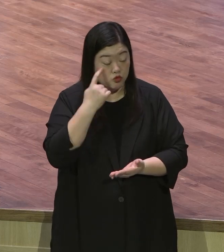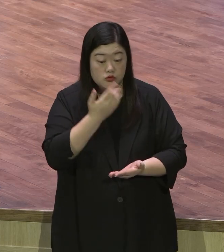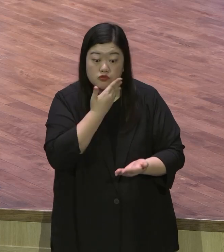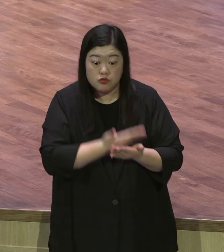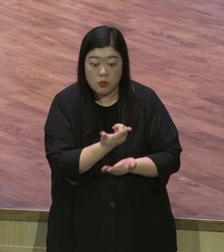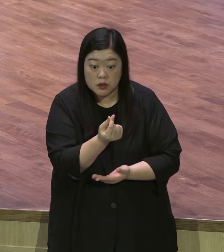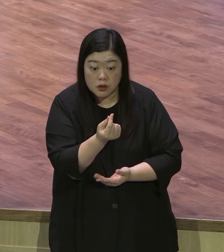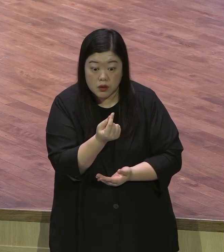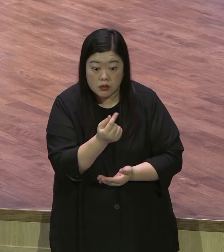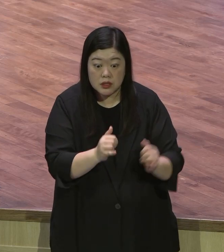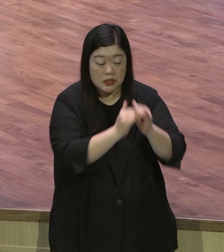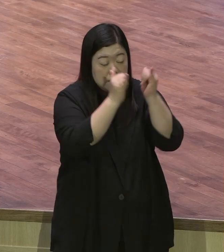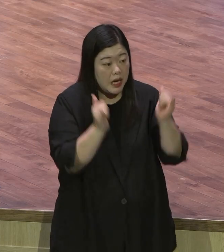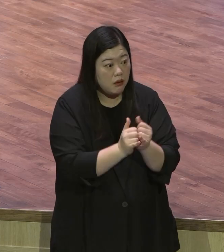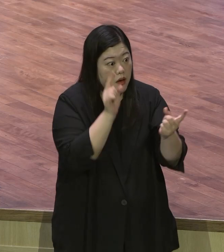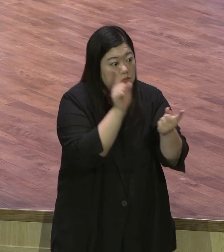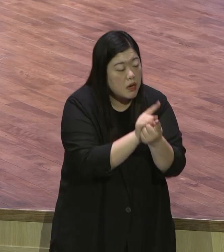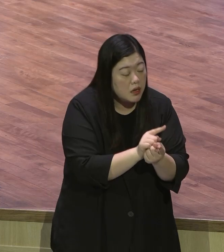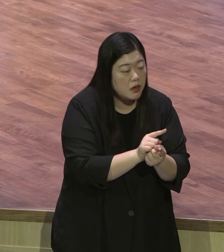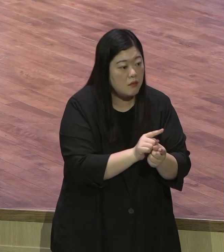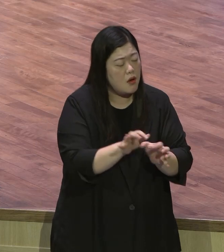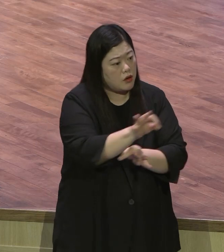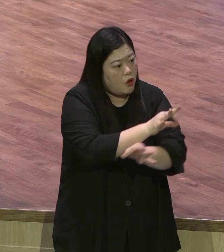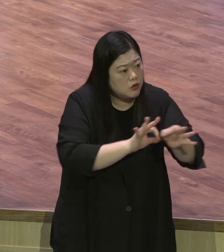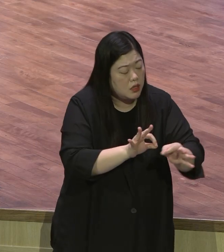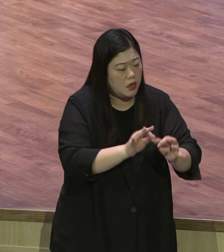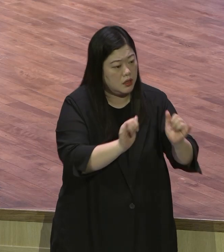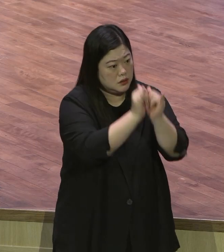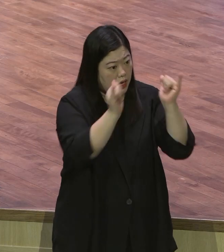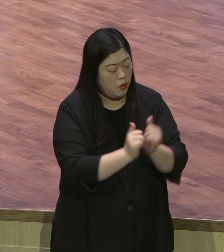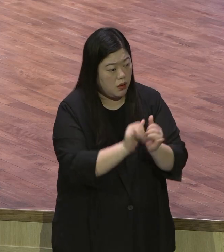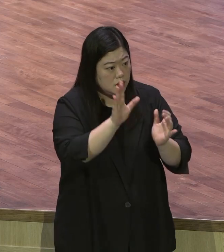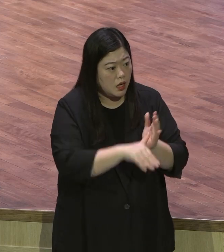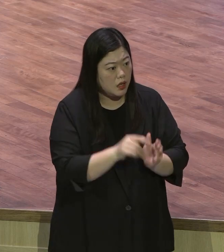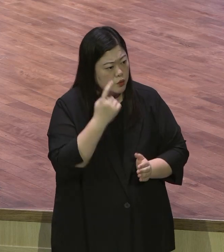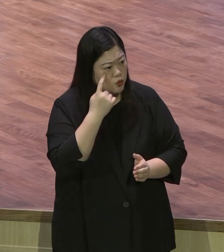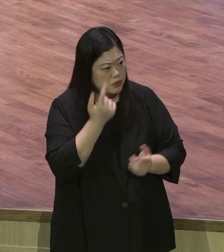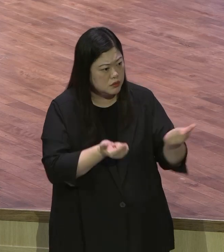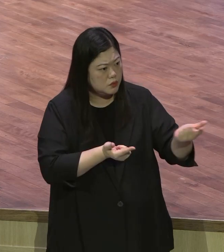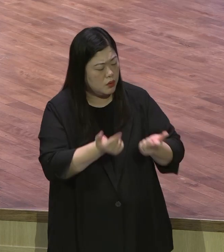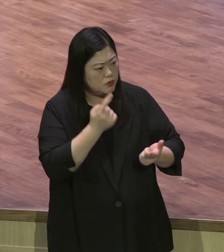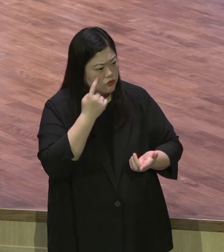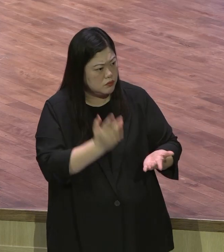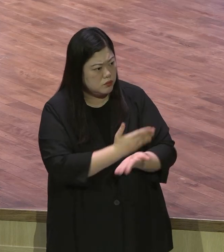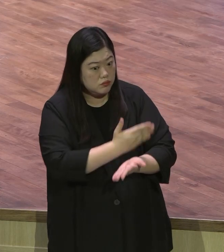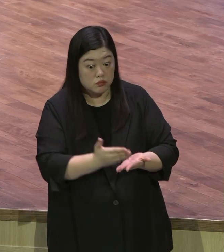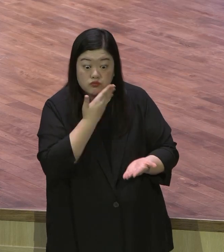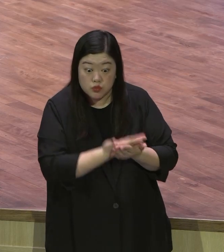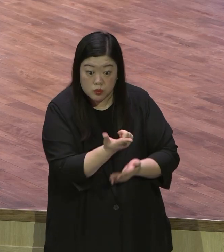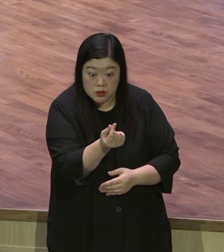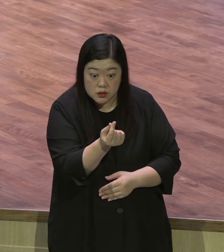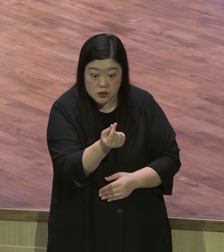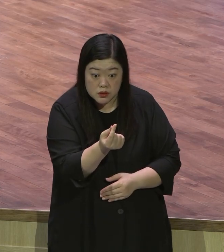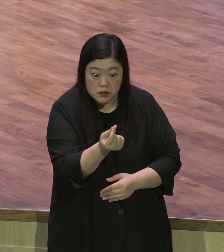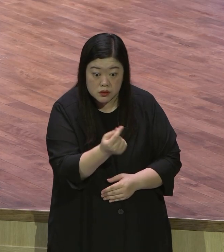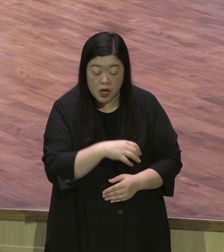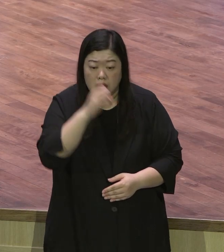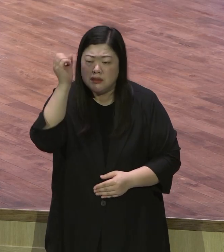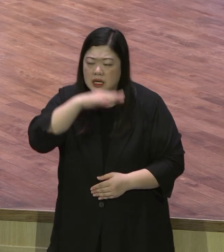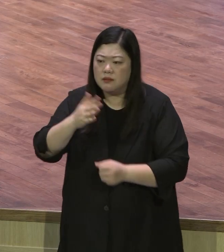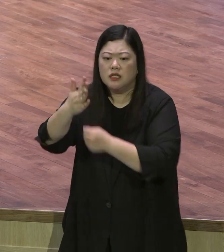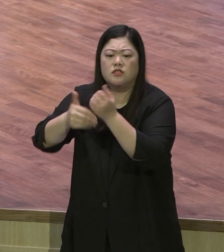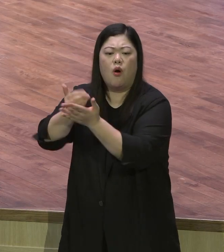어느 것이 미래가 있고 어느 것이 없고 어느 것이 유익이고 어느 것이 손해가 눈에 보이는 분별력이 굉장히 중요하잖아요. 막연하게